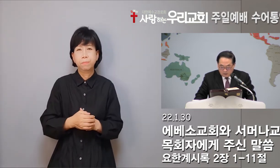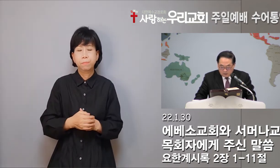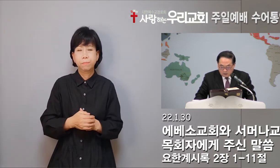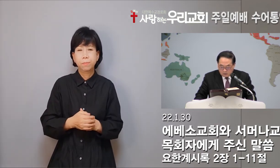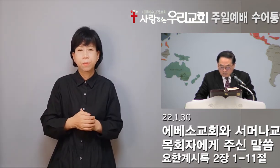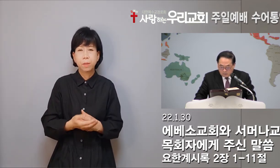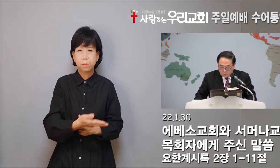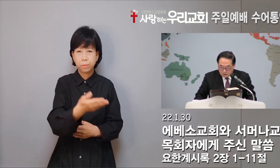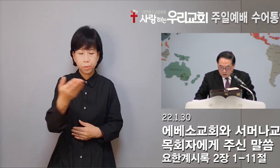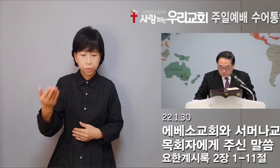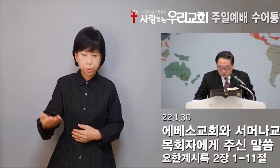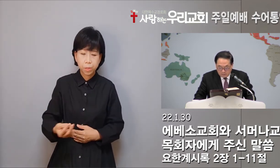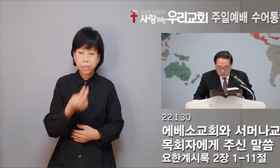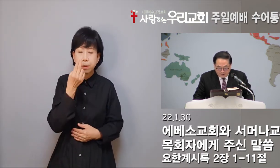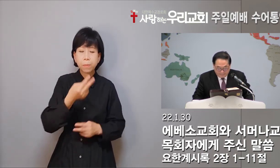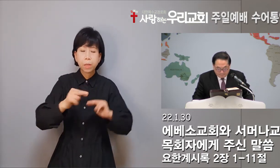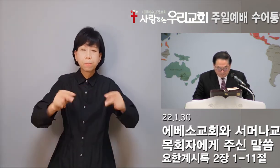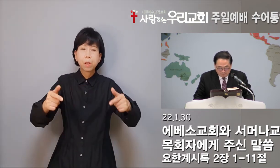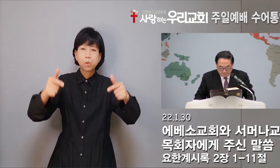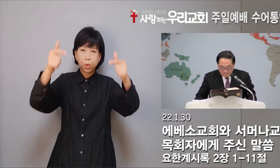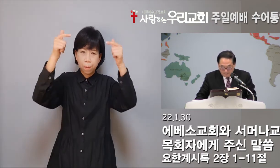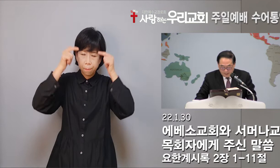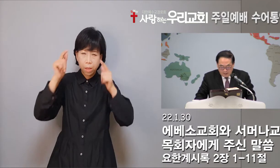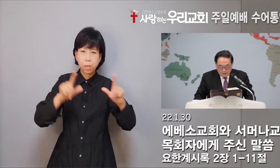받아 누리는 성도님 되시기를 축원합니다.